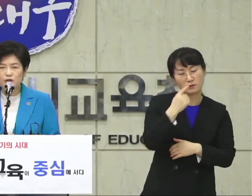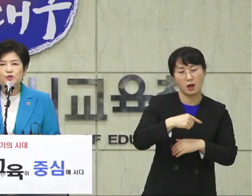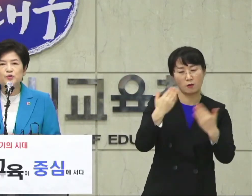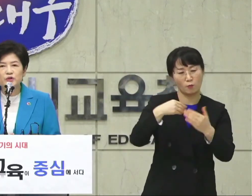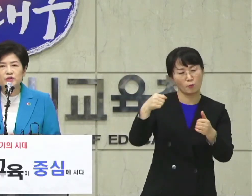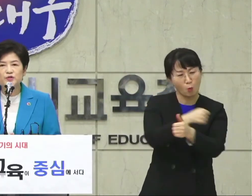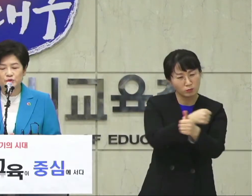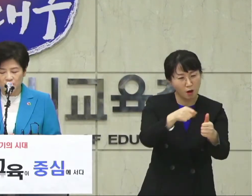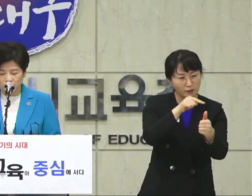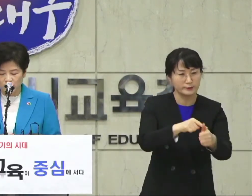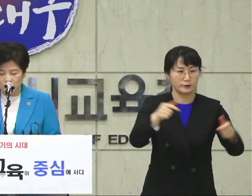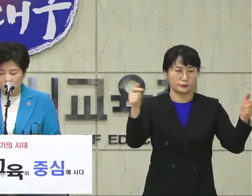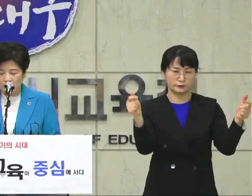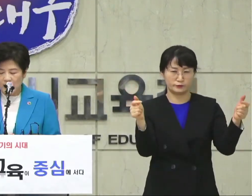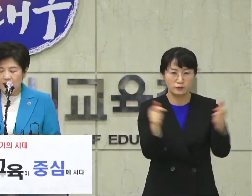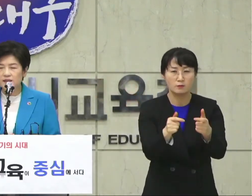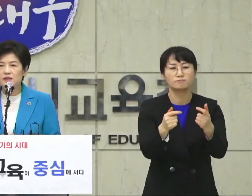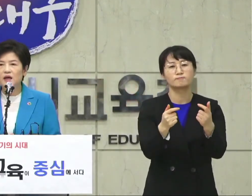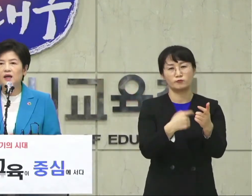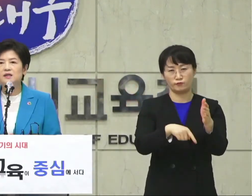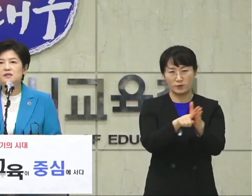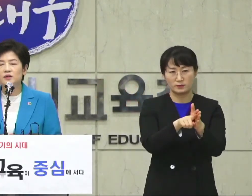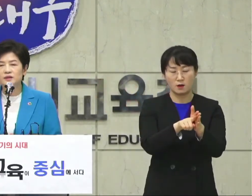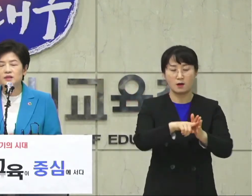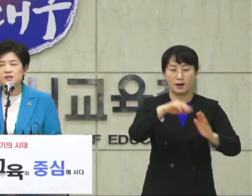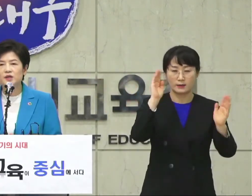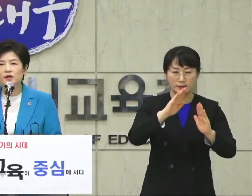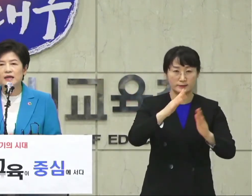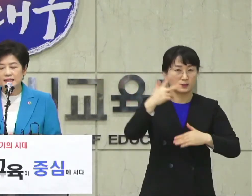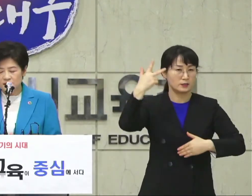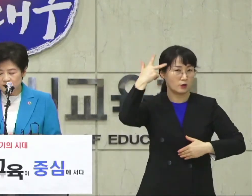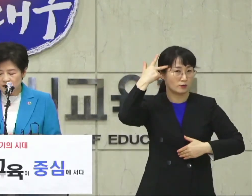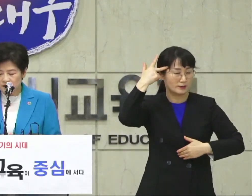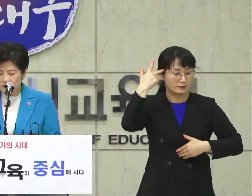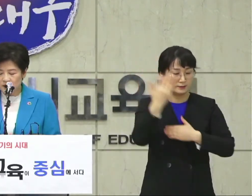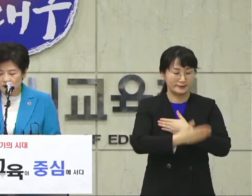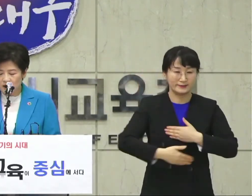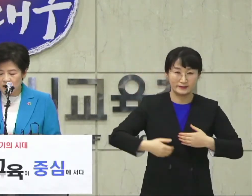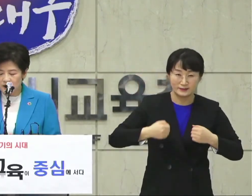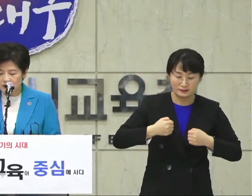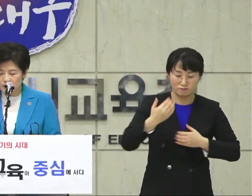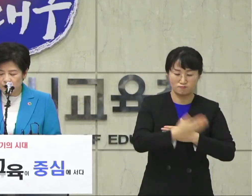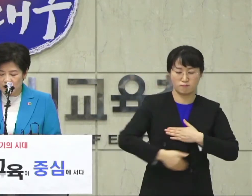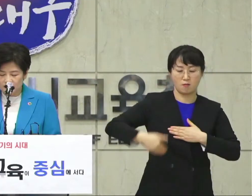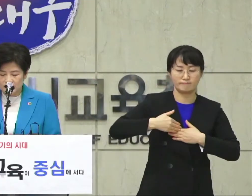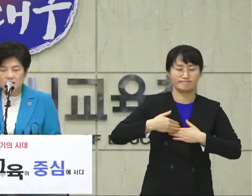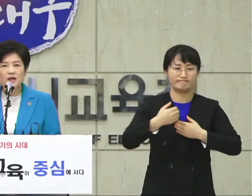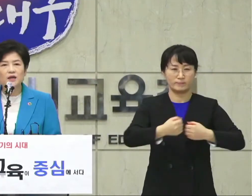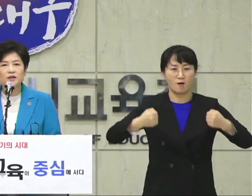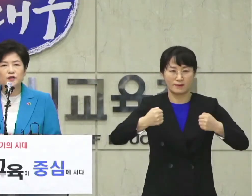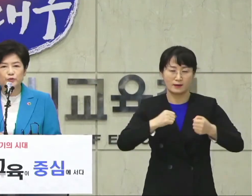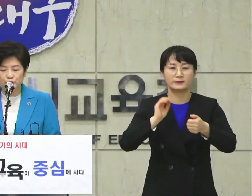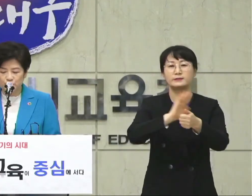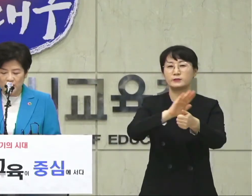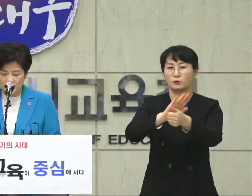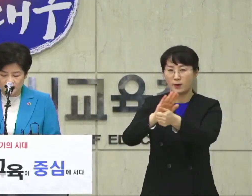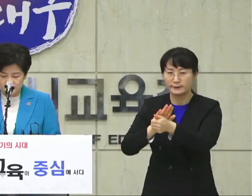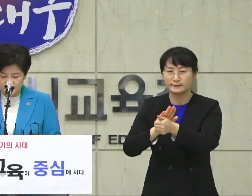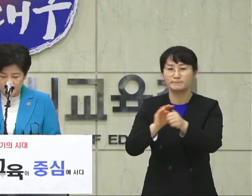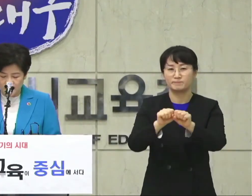학교 폭력 등이 줄어들 수 있도록 아이들의 정신적, 신체적 건강을 지원하는